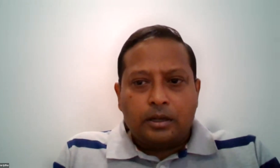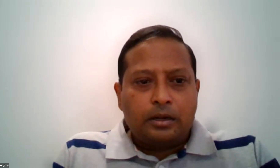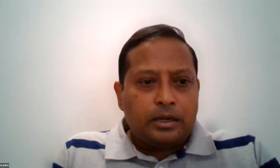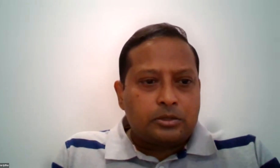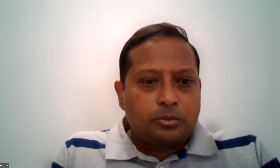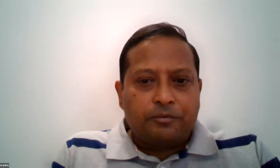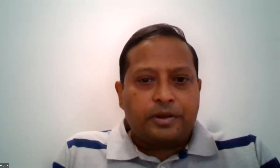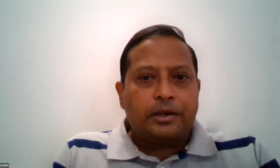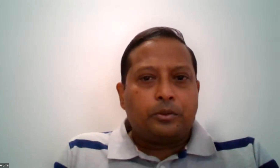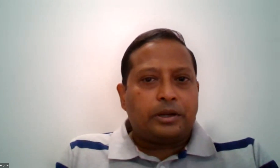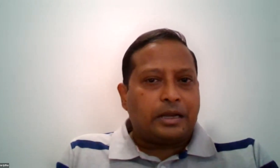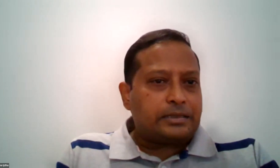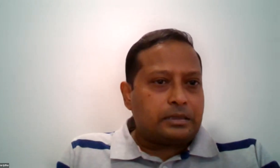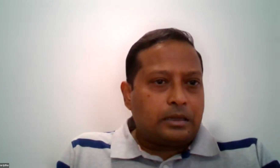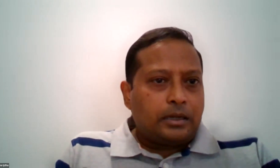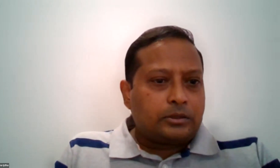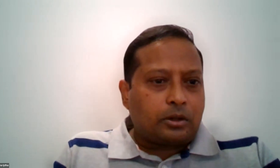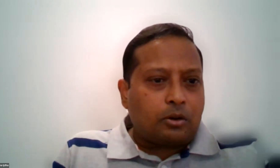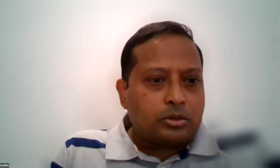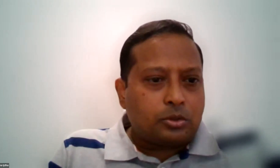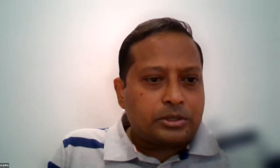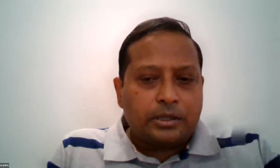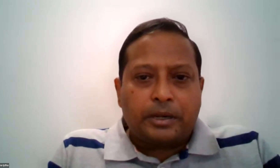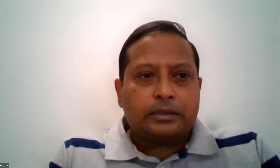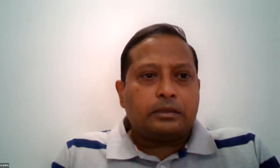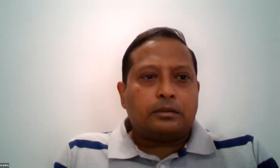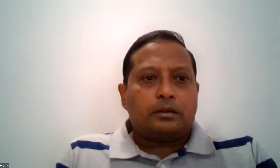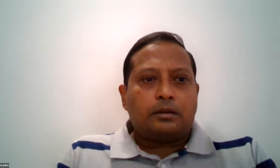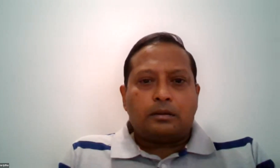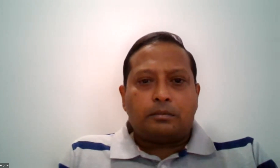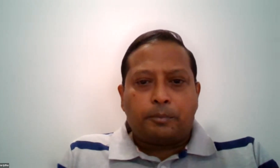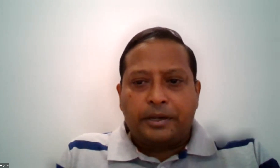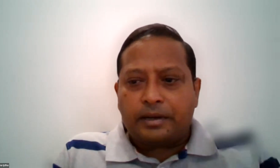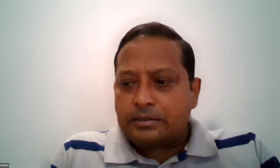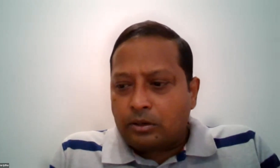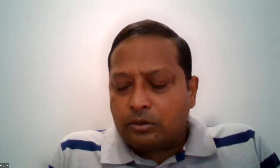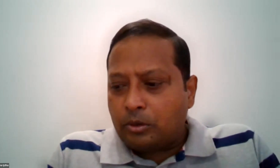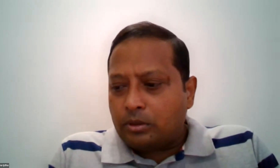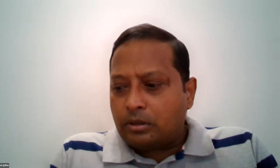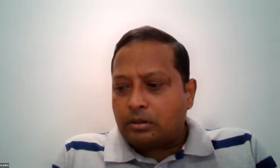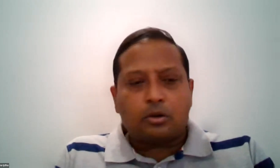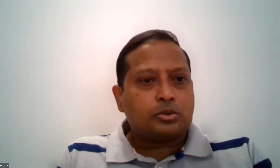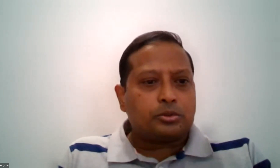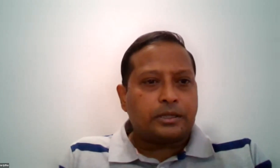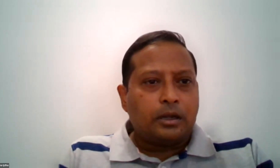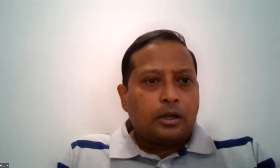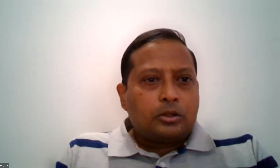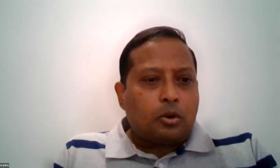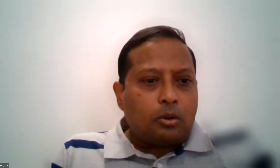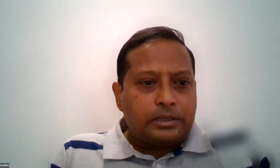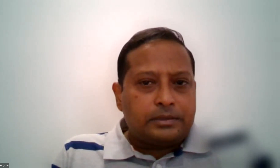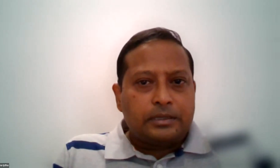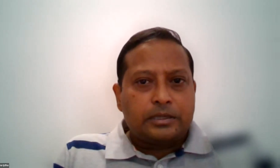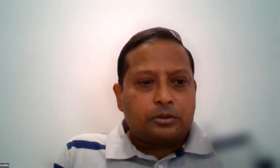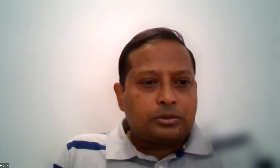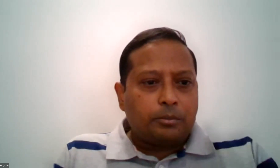government needs to be well utilized. ये जो क्राउड सोर्सिंग की बात पीटर has talked about crowd sourcing. So